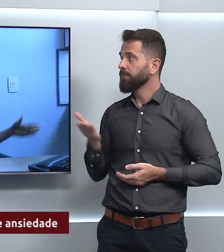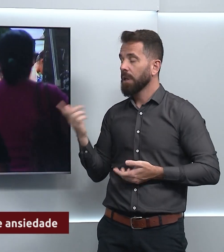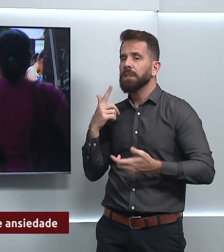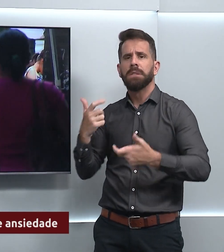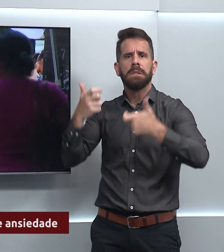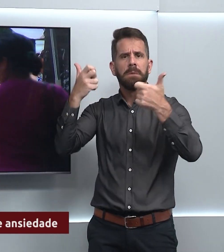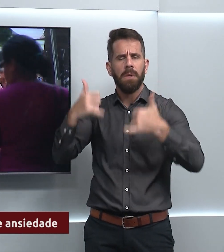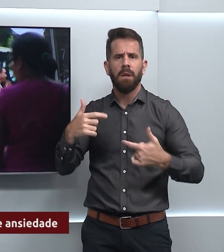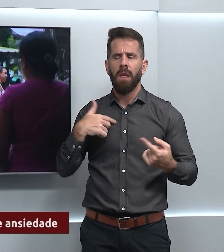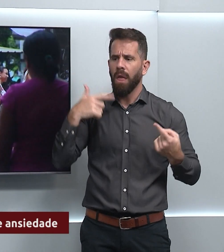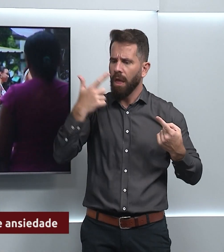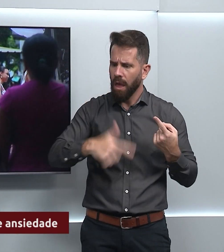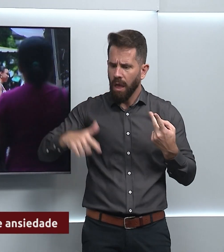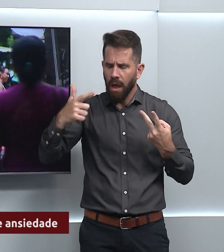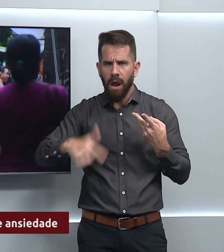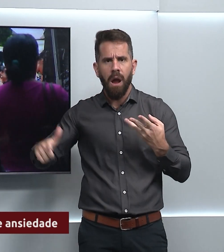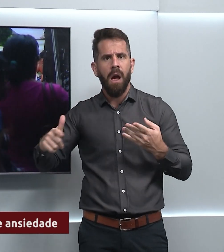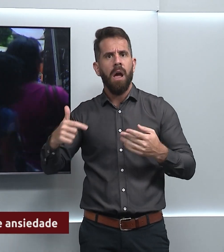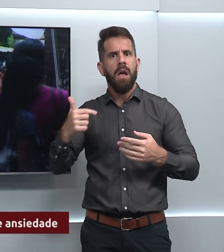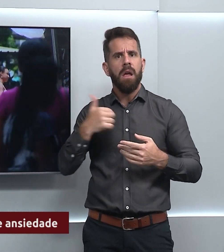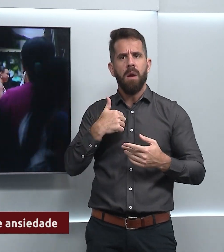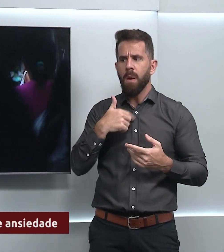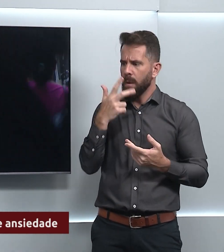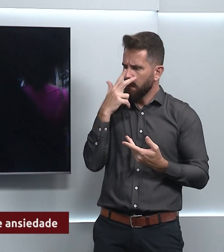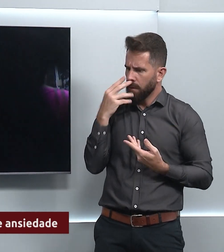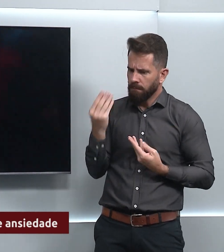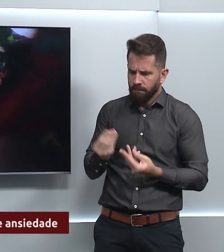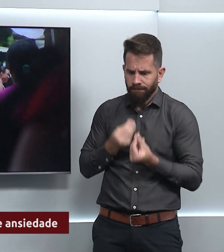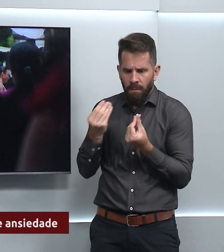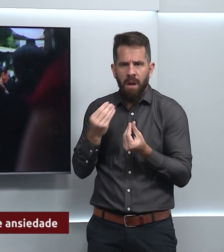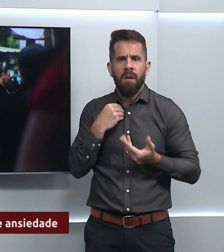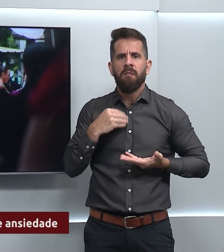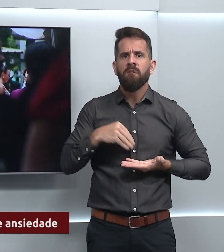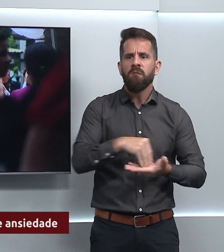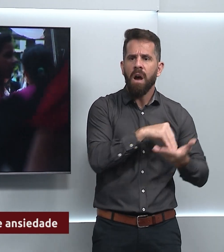são praticadas de forma inconsciente para esconder